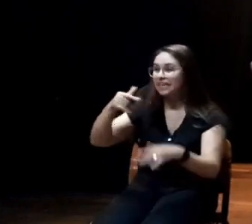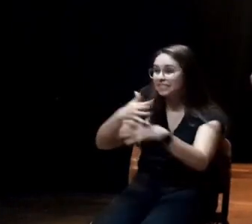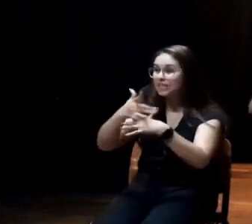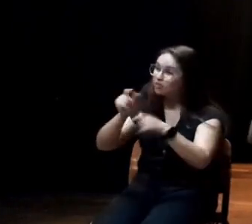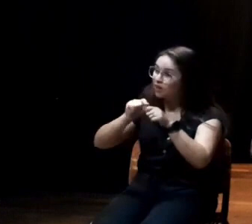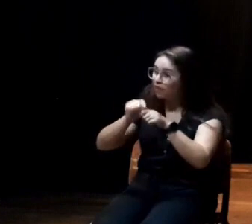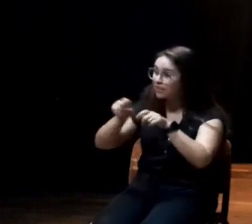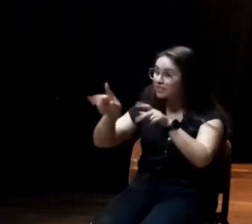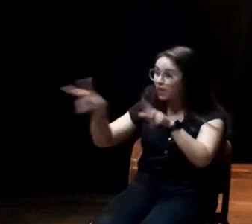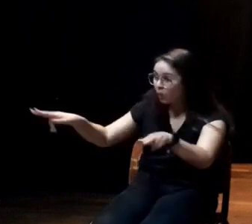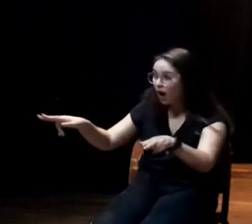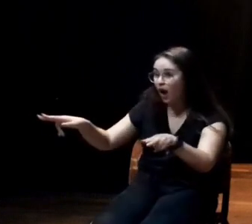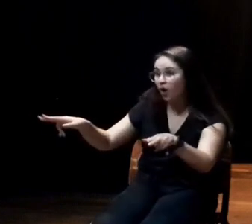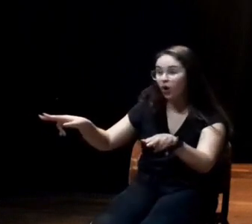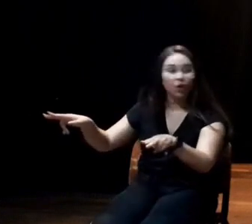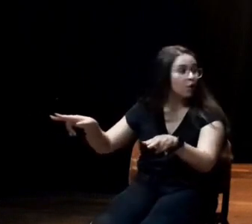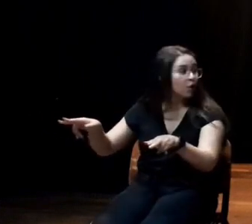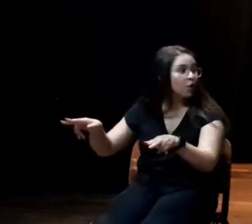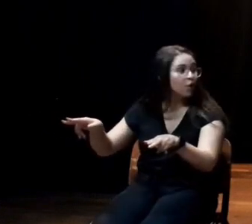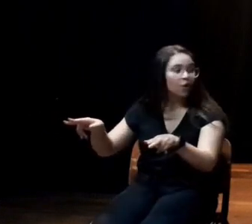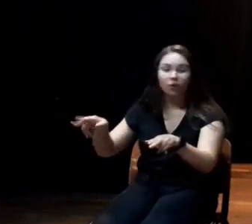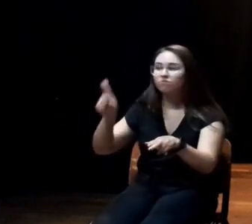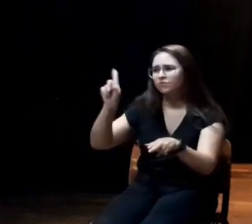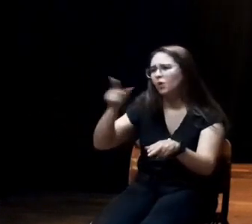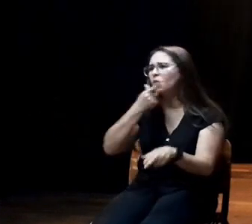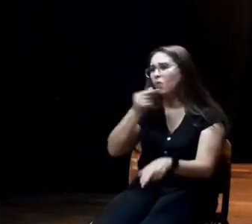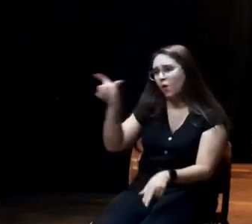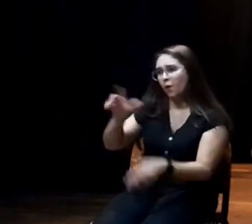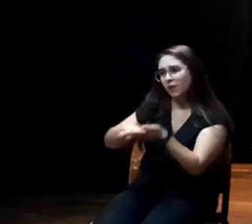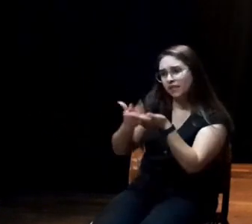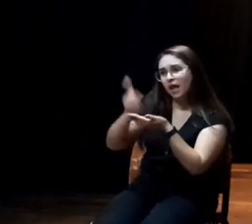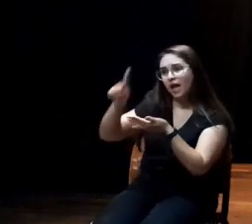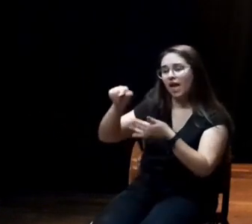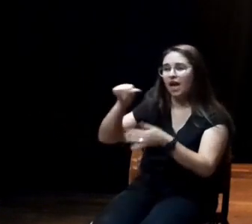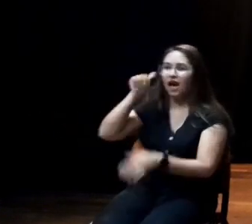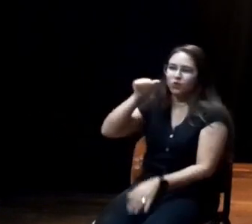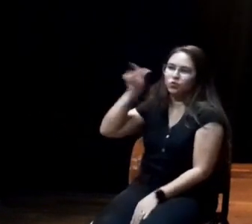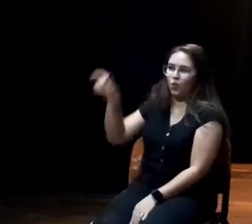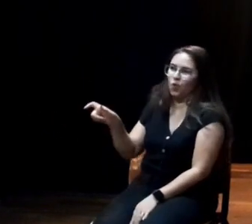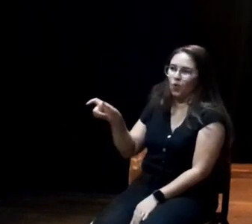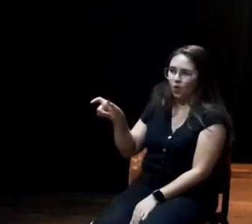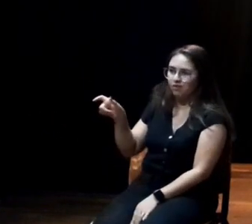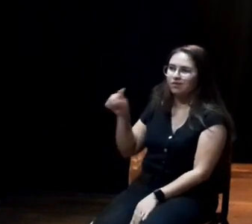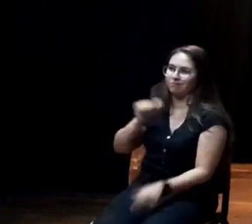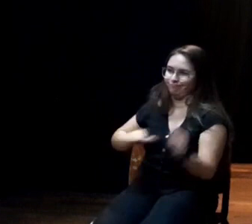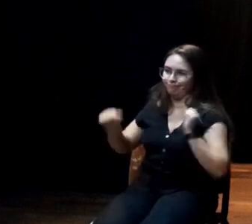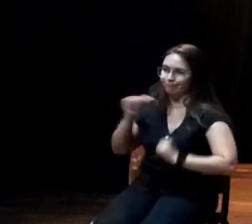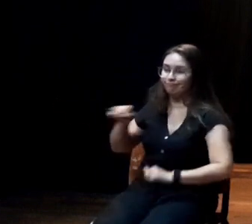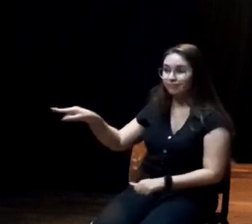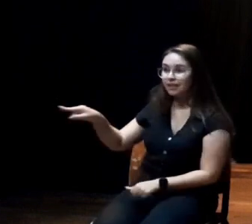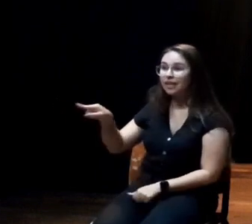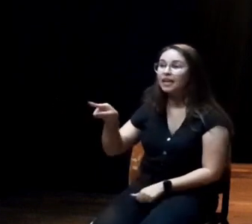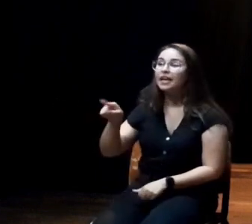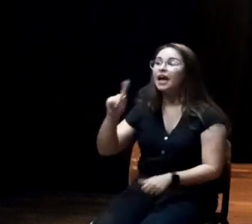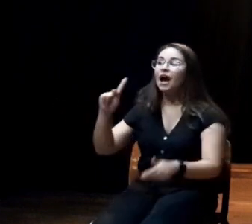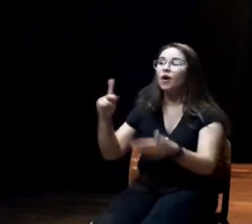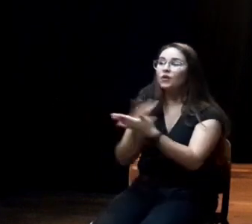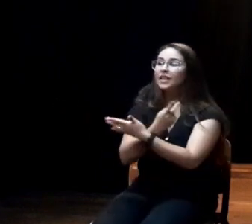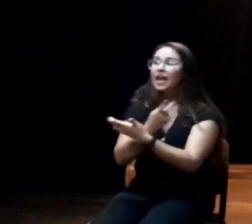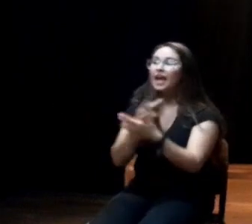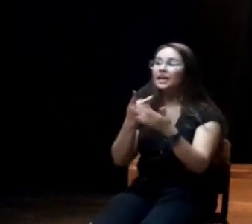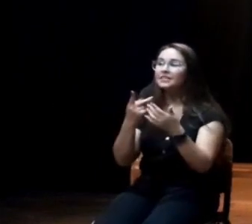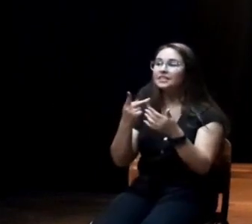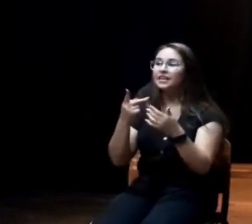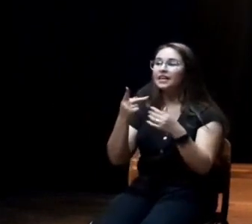das galinhas. E era um ator. É isso. Inclusive. Aí ele acaba caindo numa... Ele